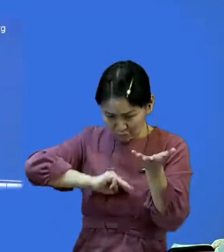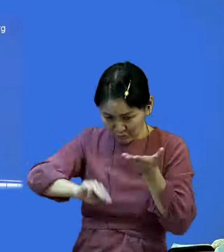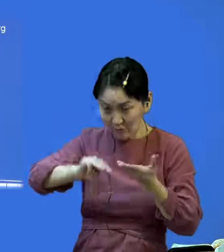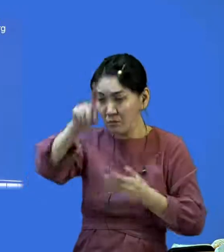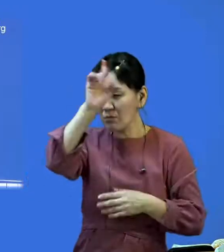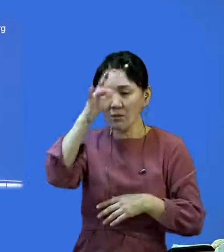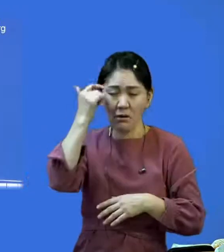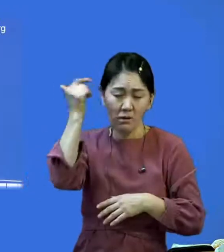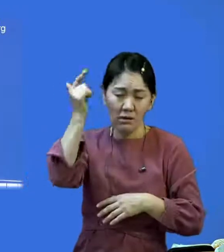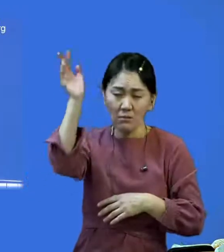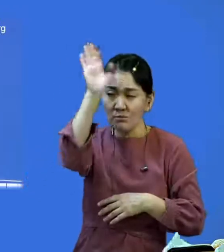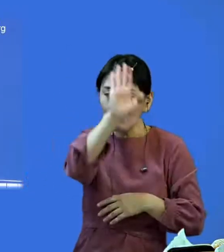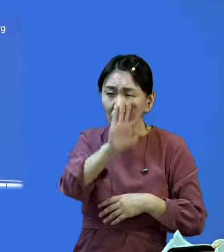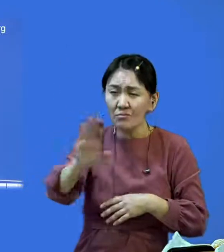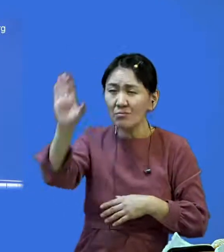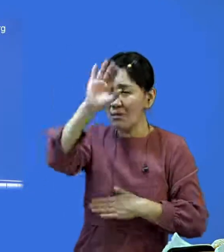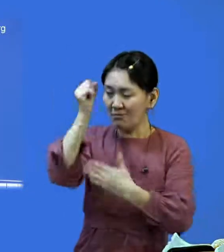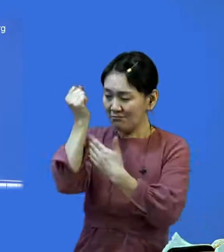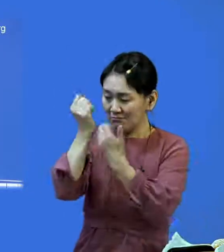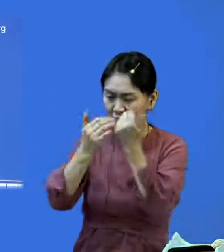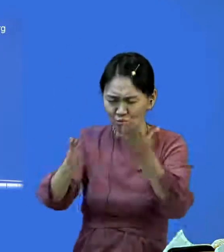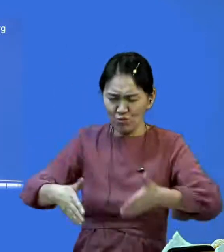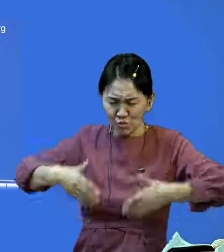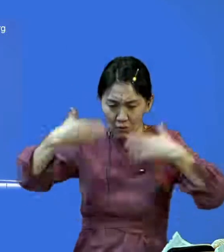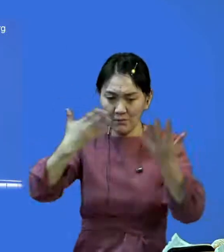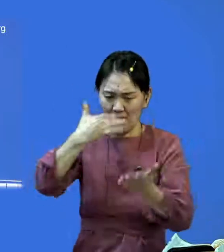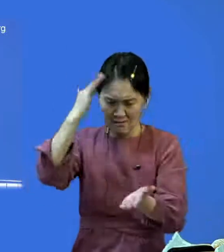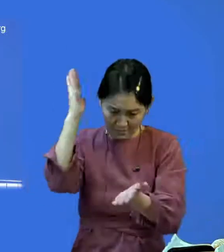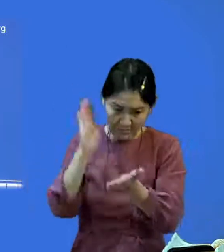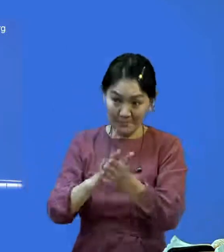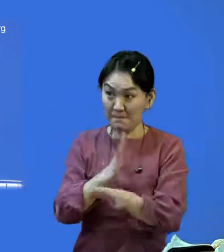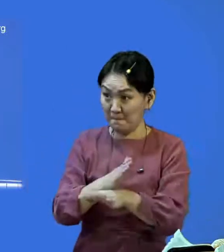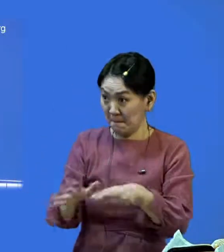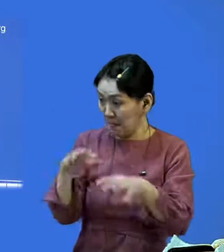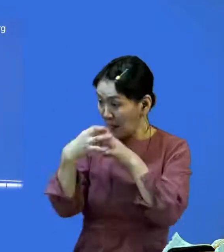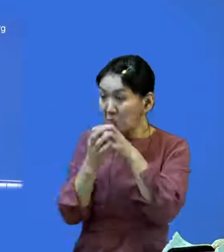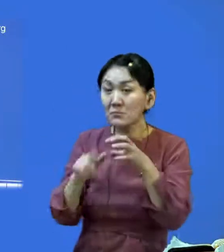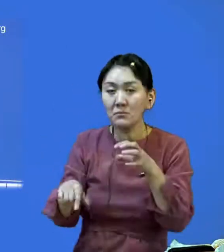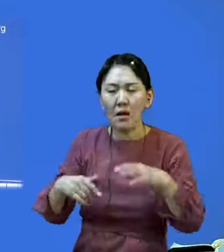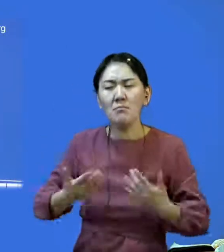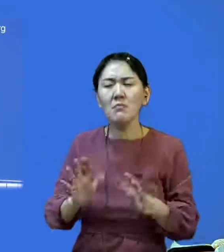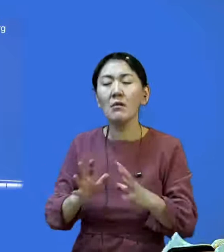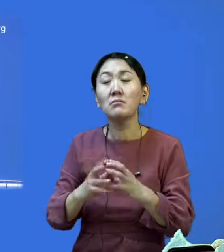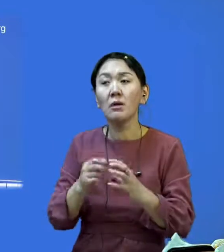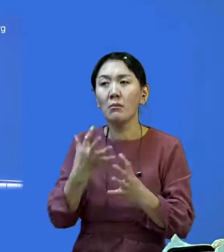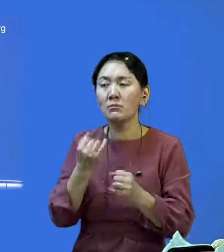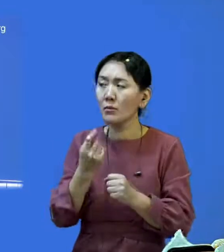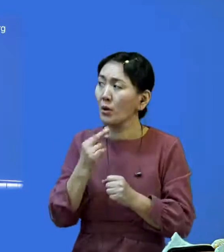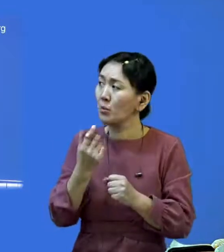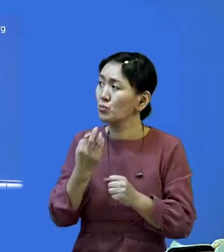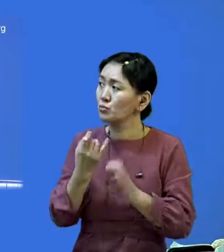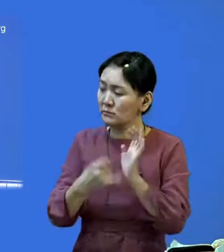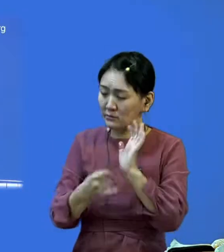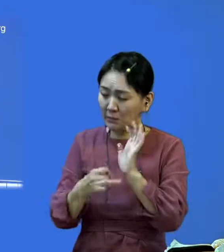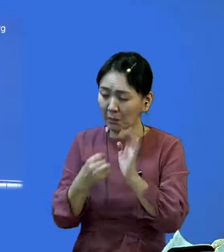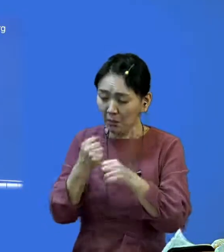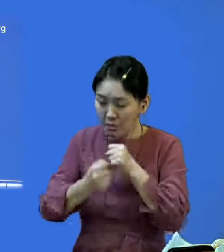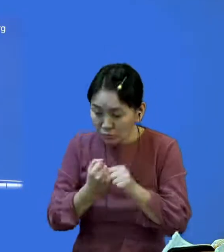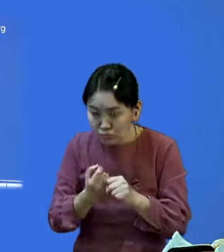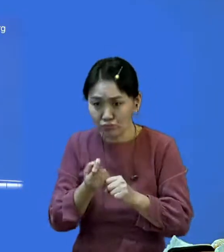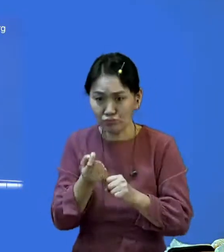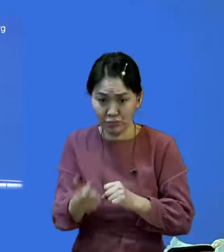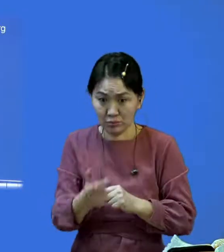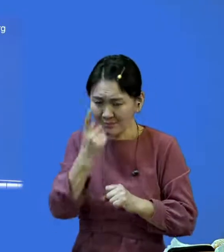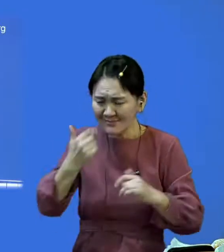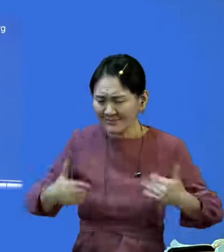бурхан мөнхийн өвөө амлажчихсан байна. Энэ ертөнц дээр хэдэн 10 жил сайн идэж уу, сайхан амьдар гэж авраагүй.